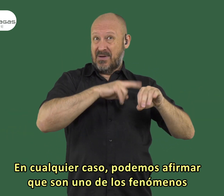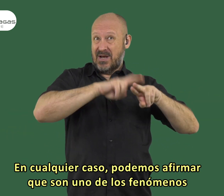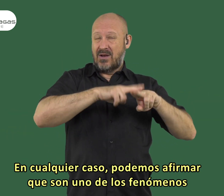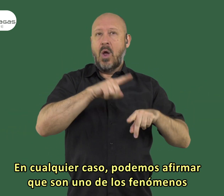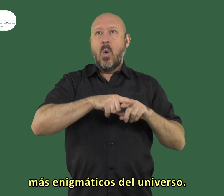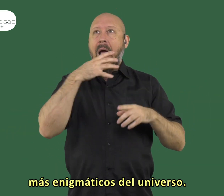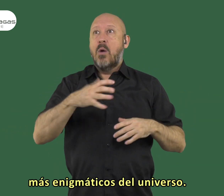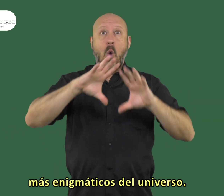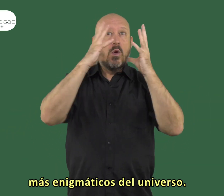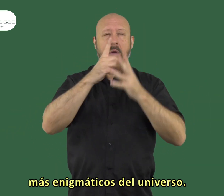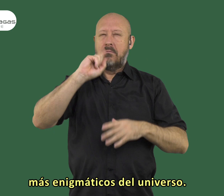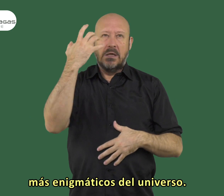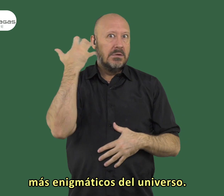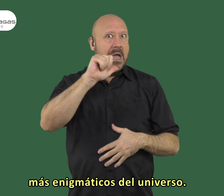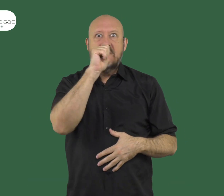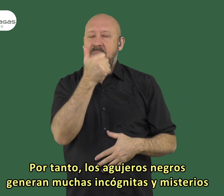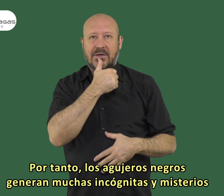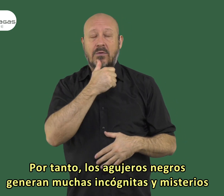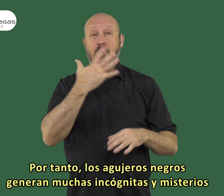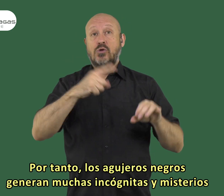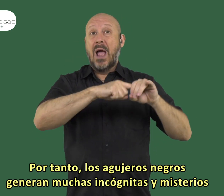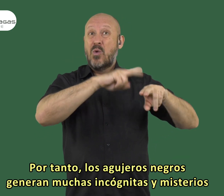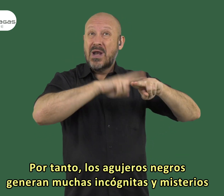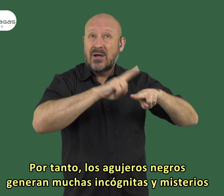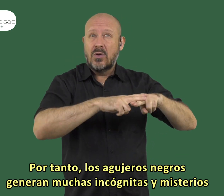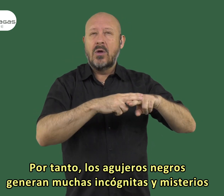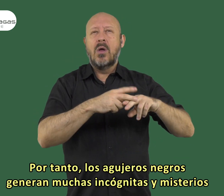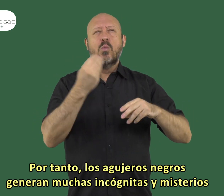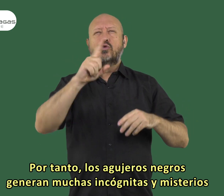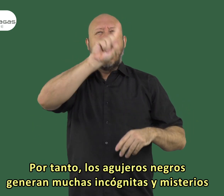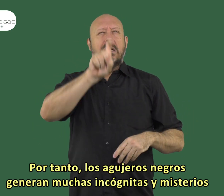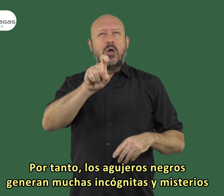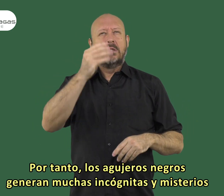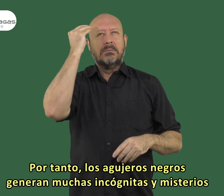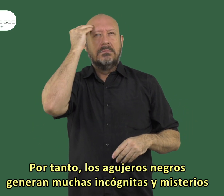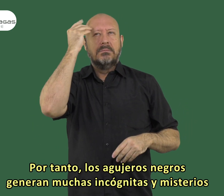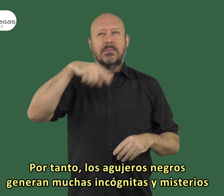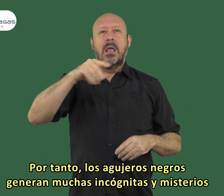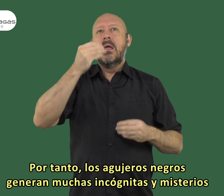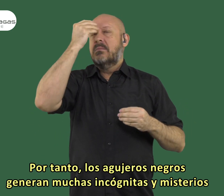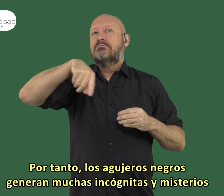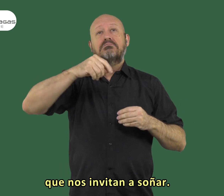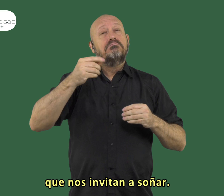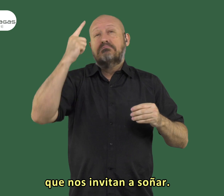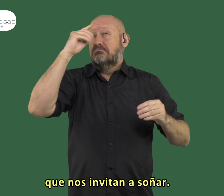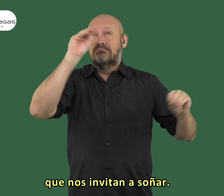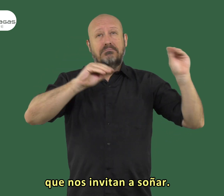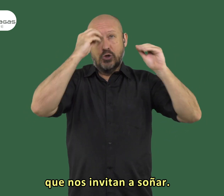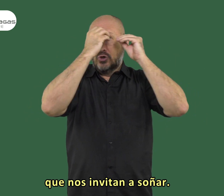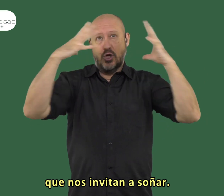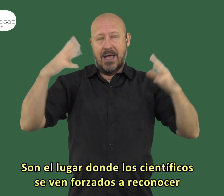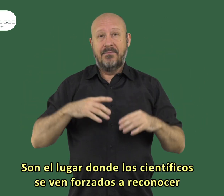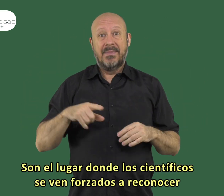los fenómenos más enigmáticos del universo. Por tanto, los agujeros negros generan muchas incógnitas y misterios que nos invitan a